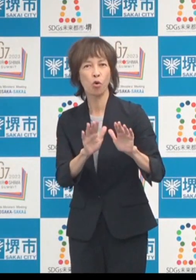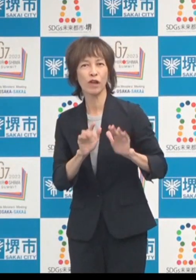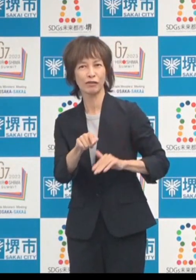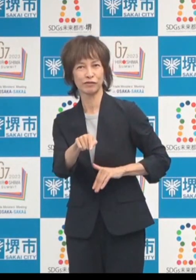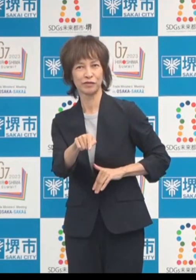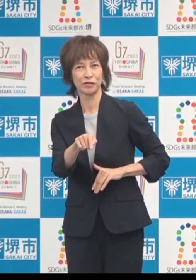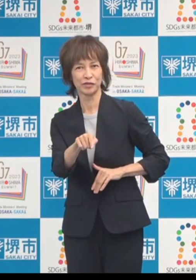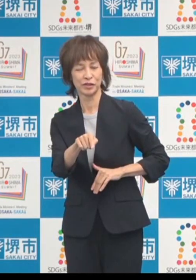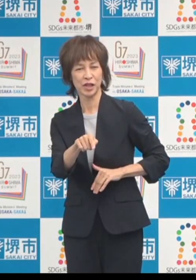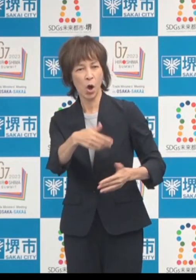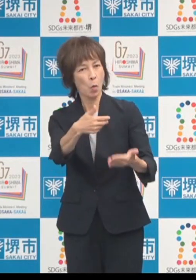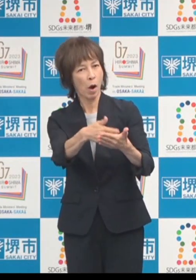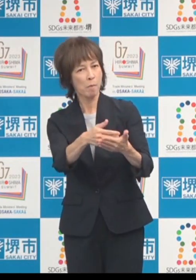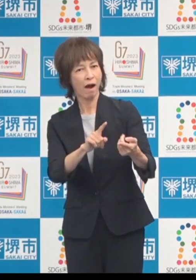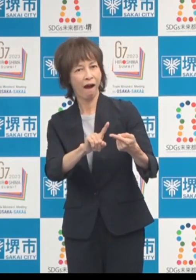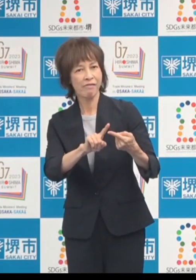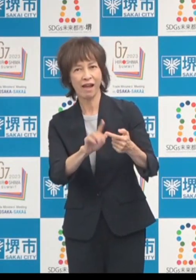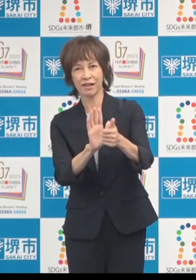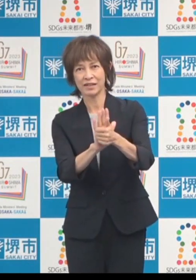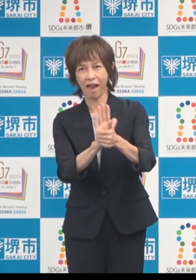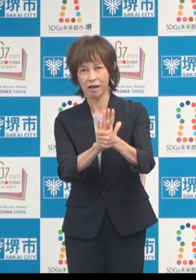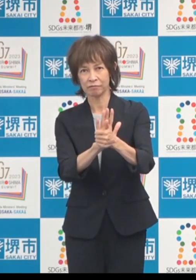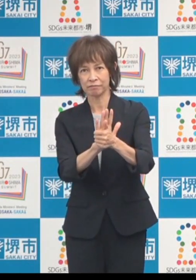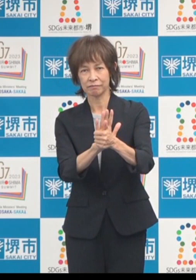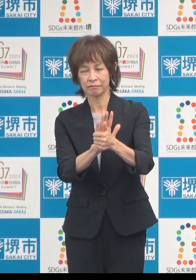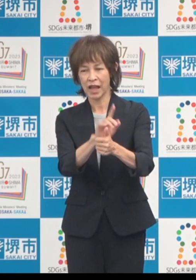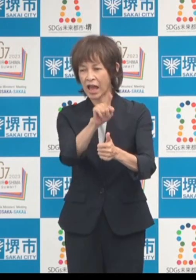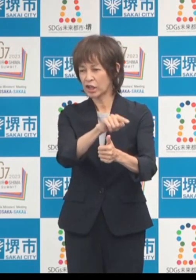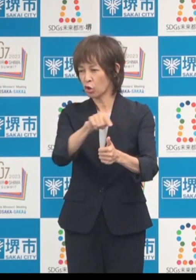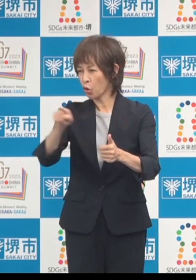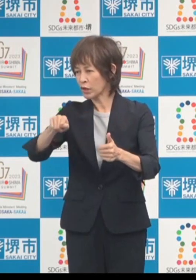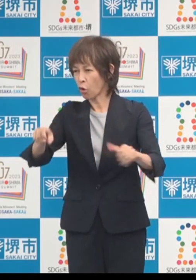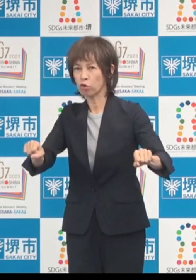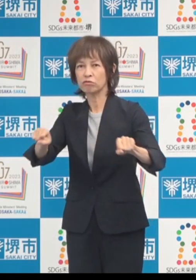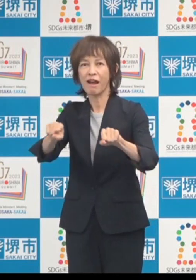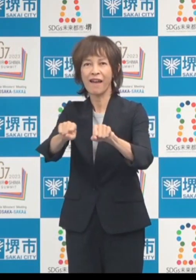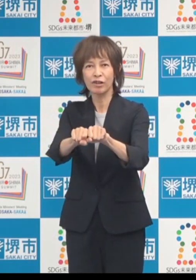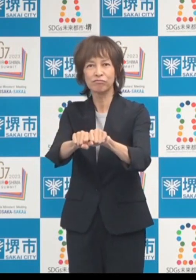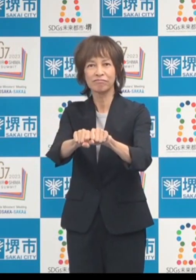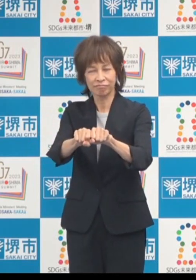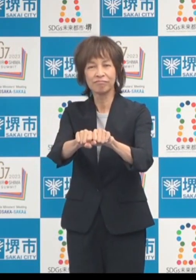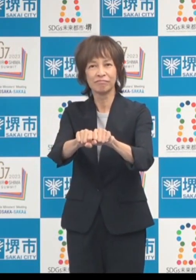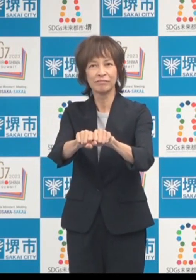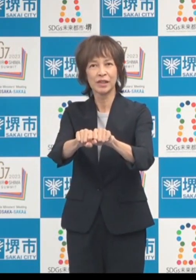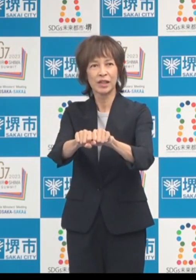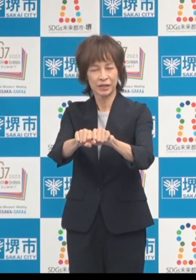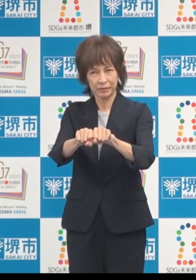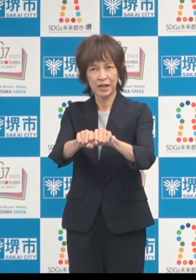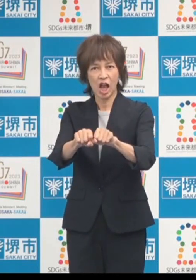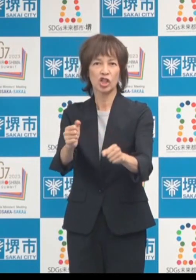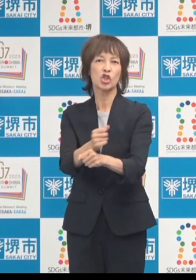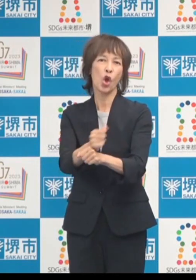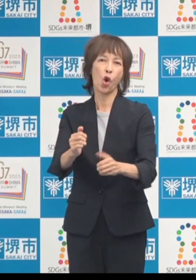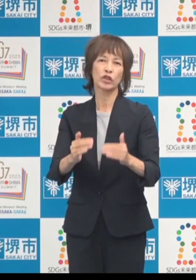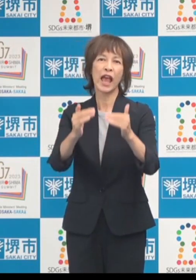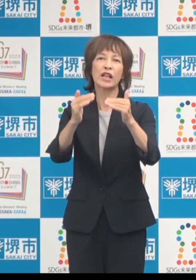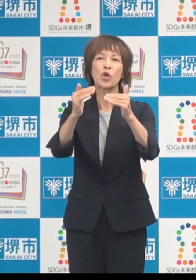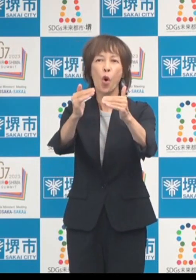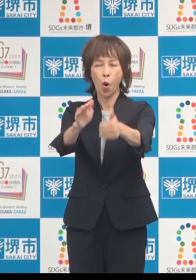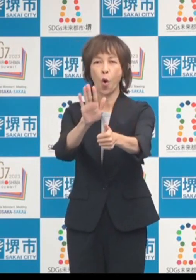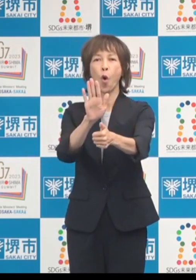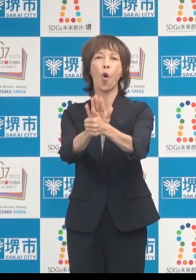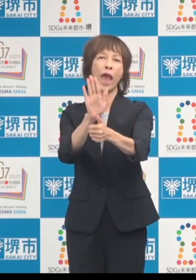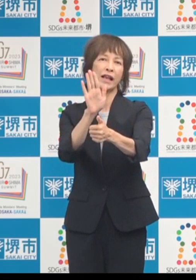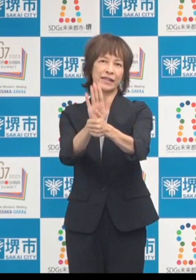ニーズに合った支援や人をつなげることで、創業期の事業成長などを応援したいと考えております